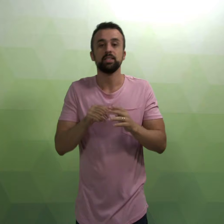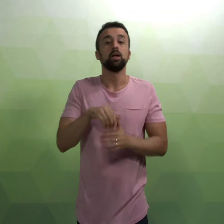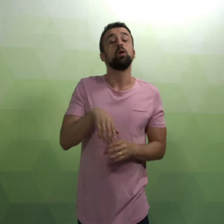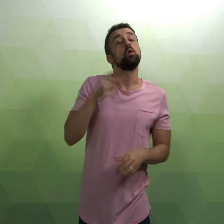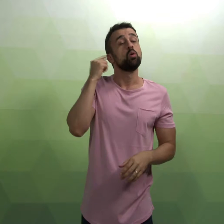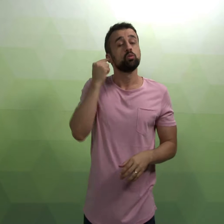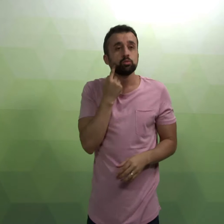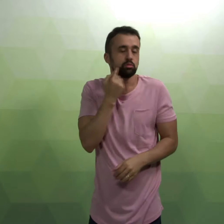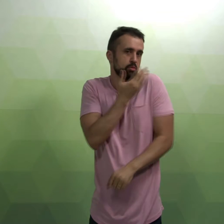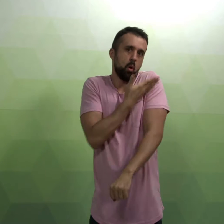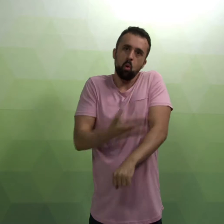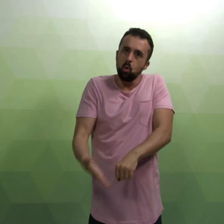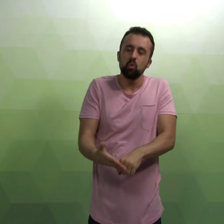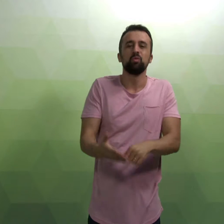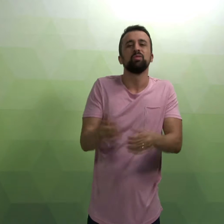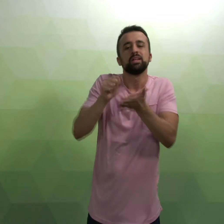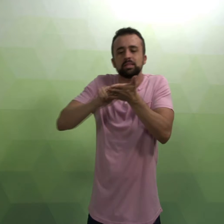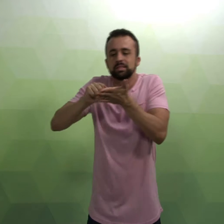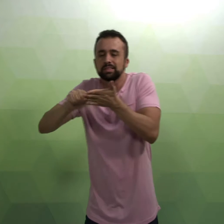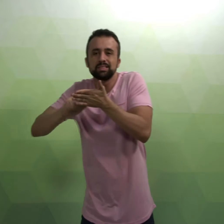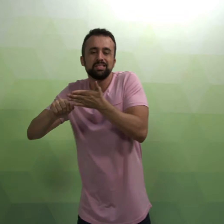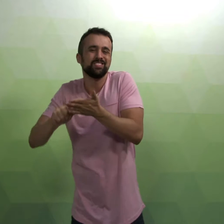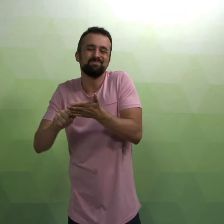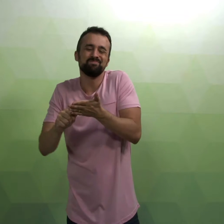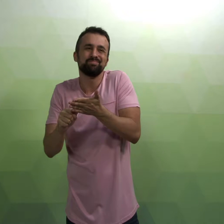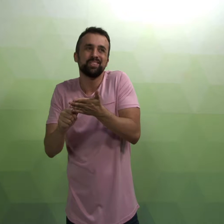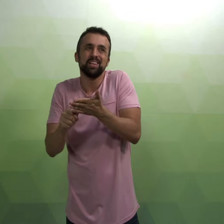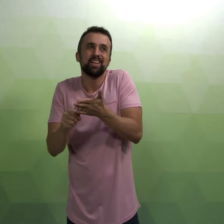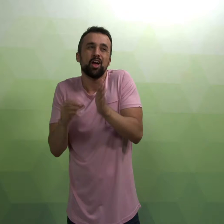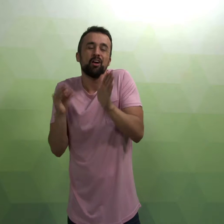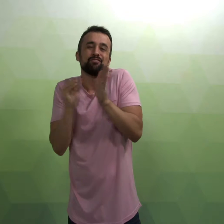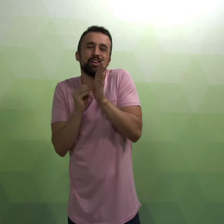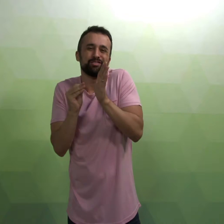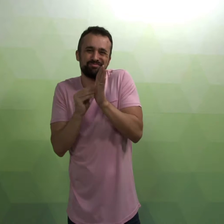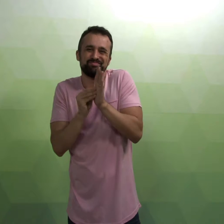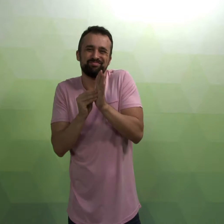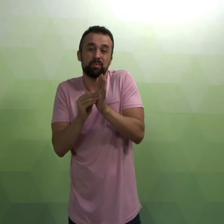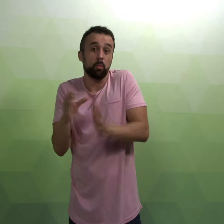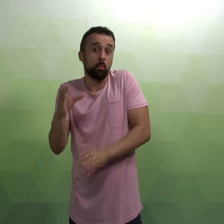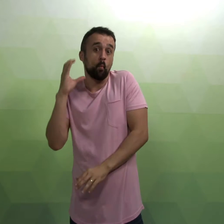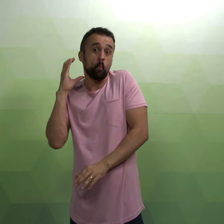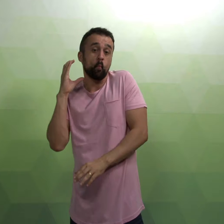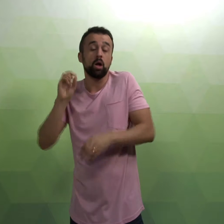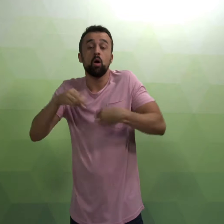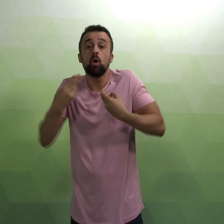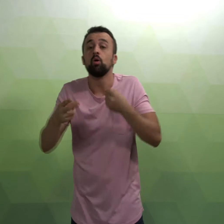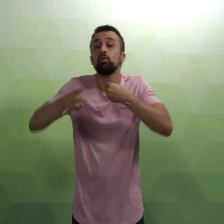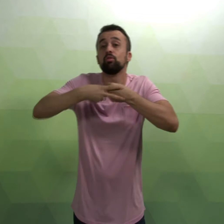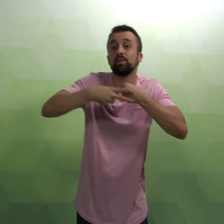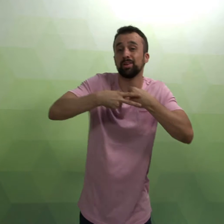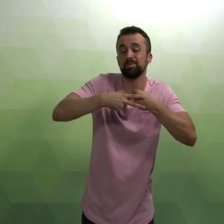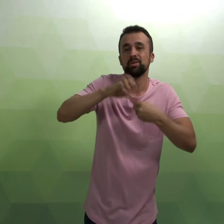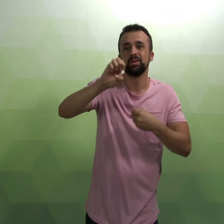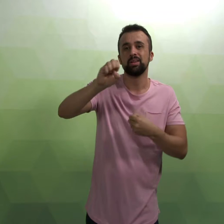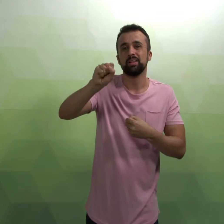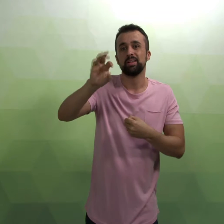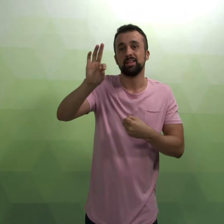surdos tendem a não utilizá-los na escrita. Ou utilizar o verbo estar,